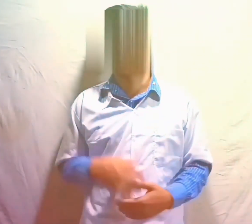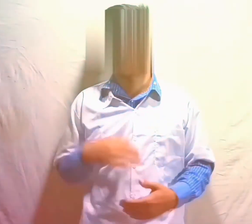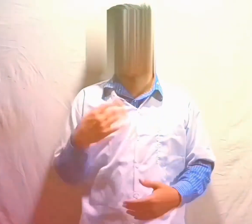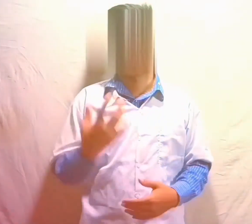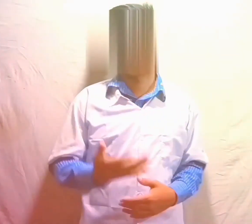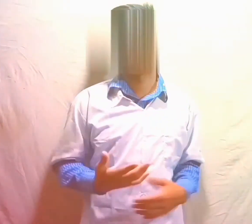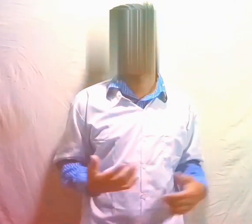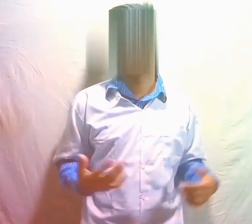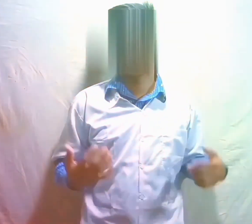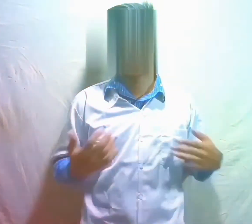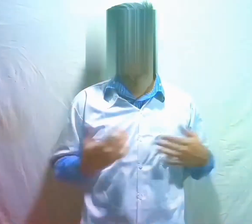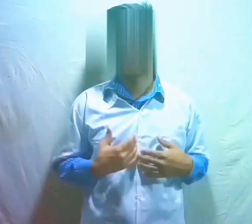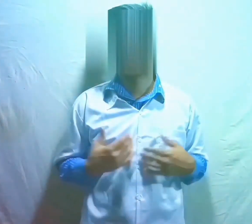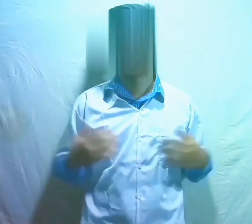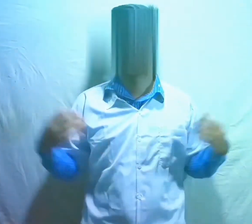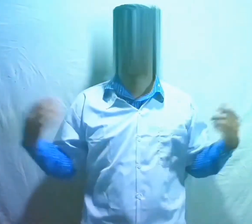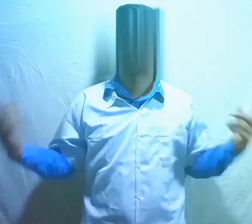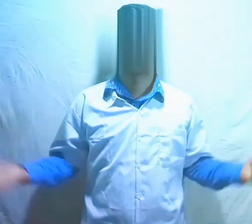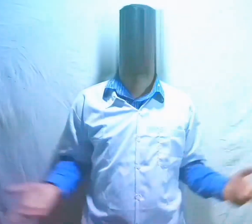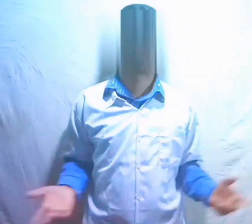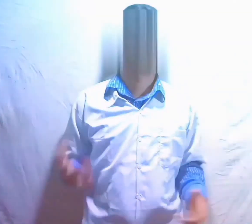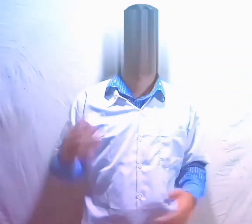তাহলে আমাদের চ্যানেলটি আপনাকে সাবস্ক্রাইব করতে হবে না।